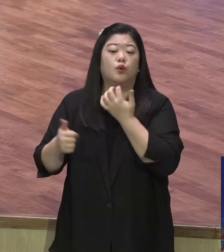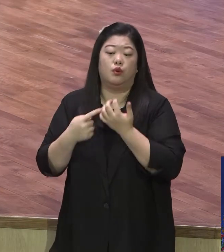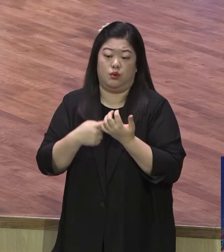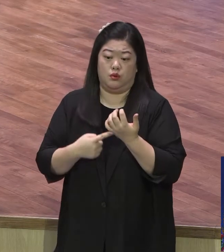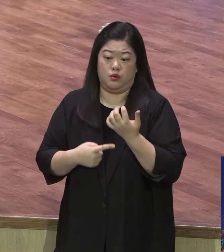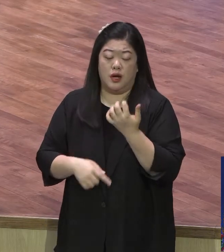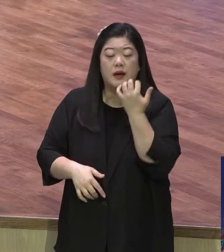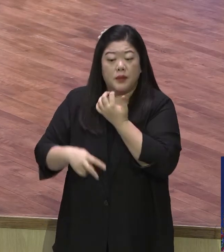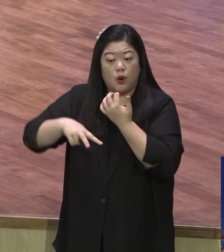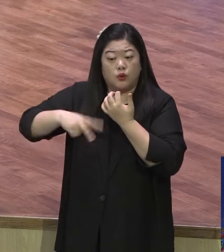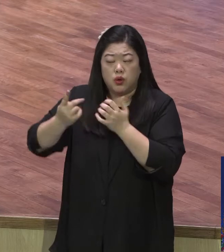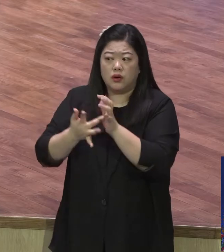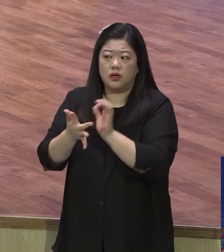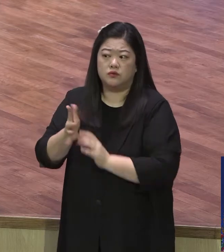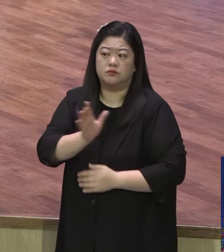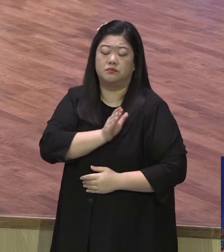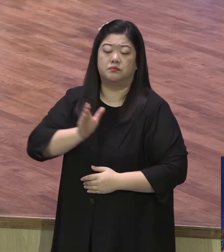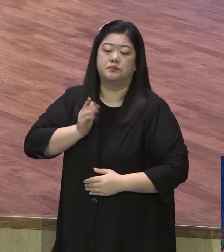사람도 배신자가 없었어요